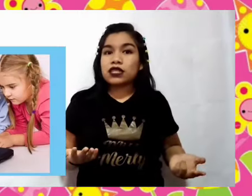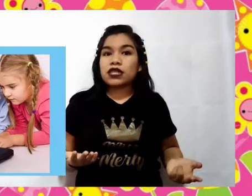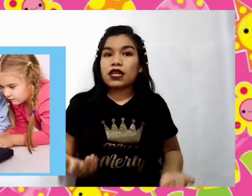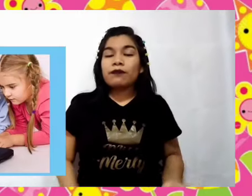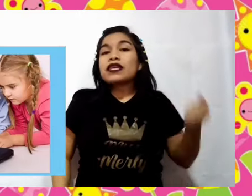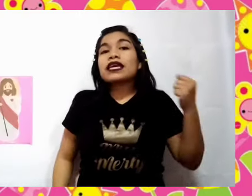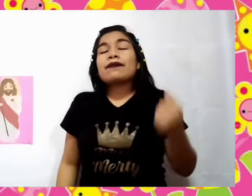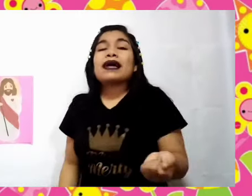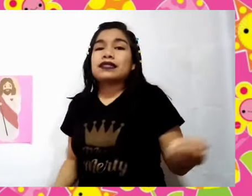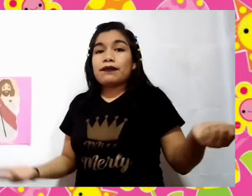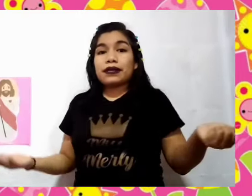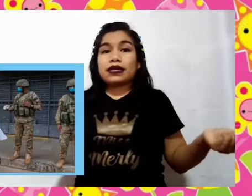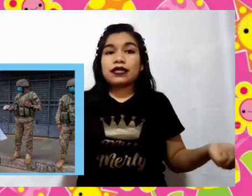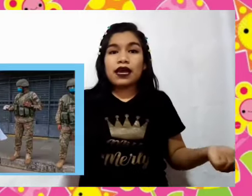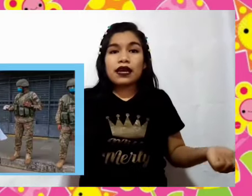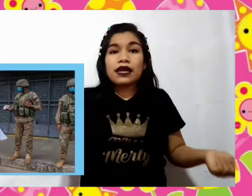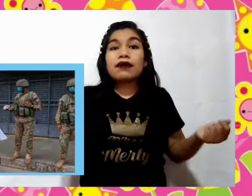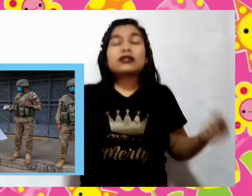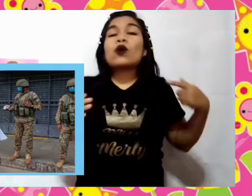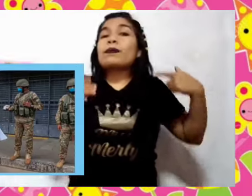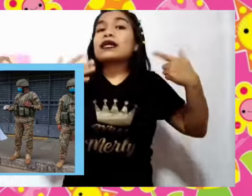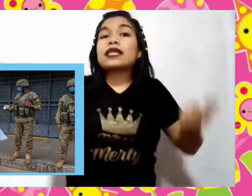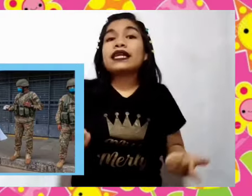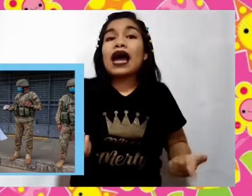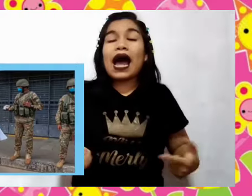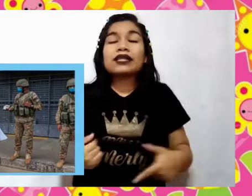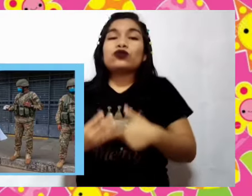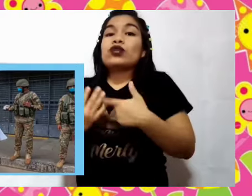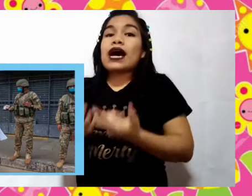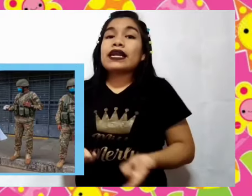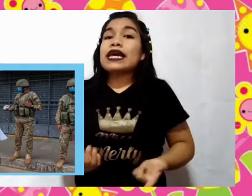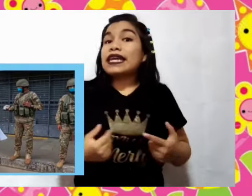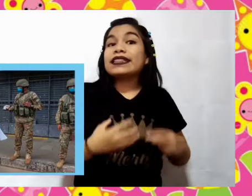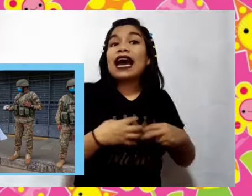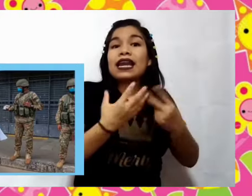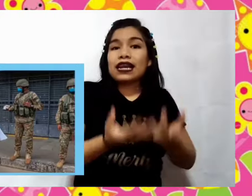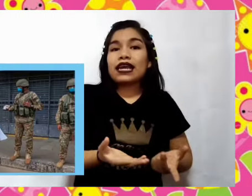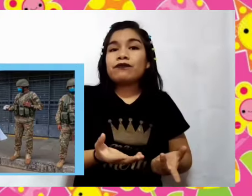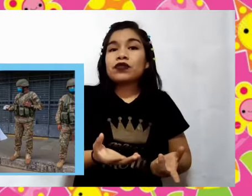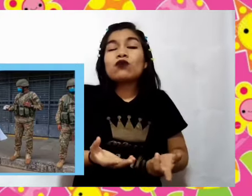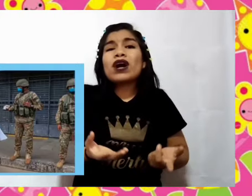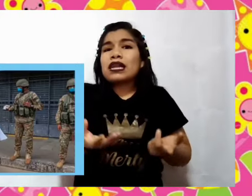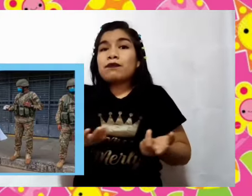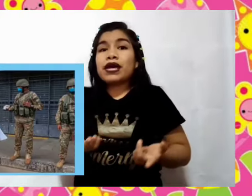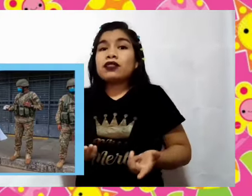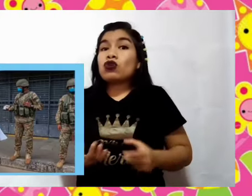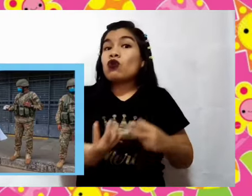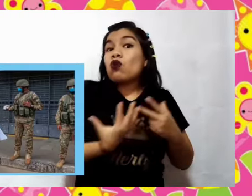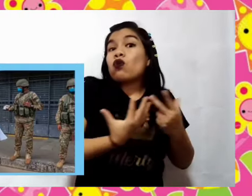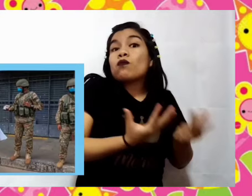lo necesita. ¿Qué más debes hacer? Debes compartir, ayudar y darle un alimento